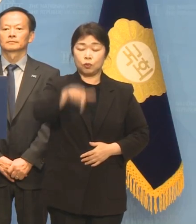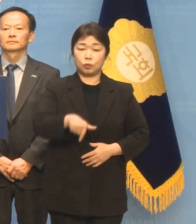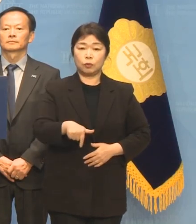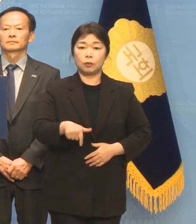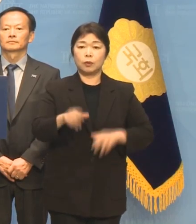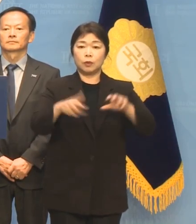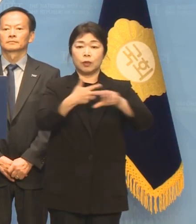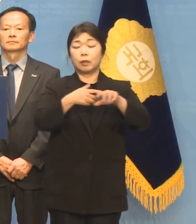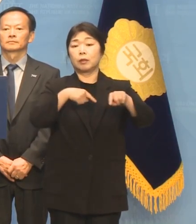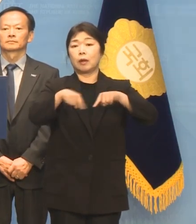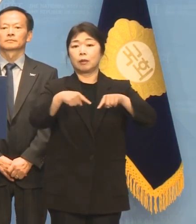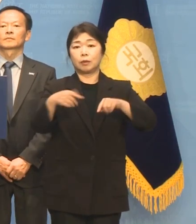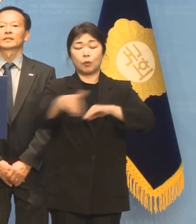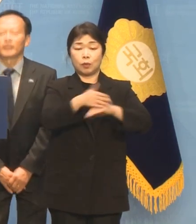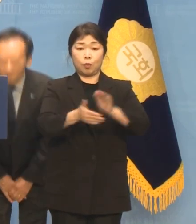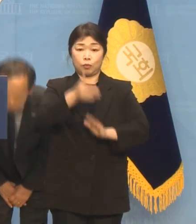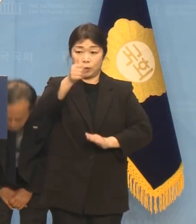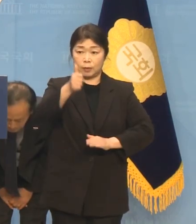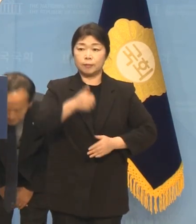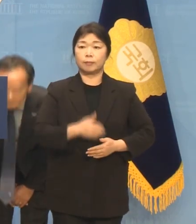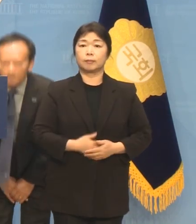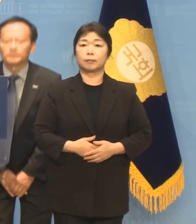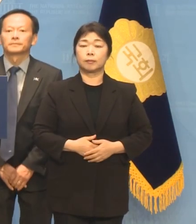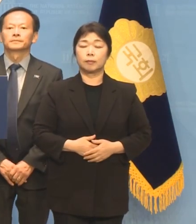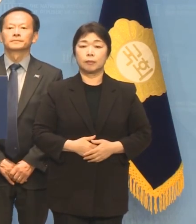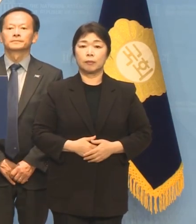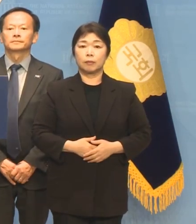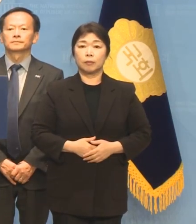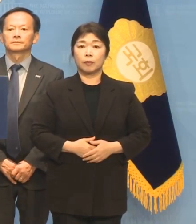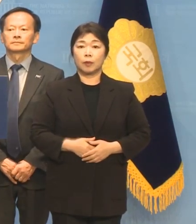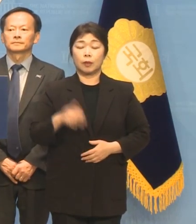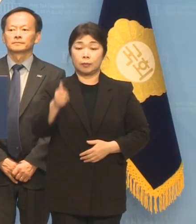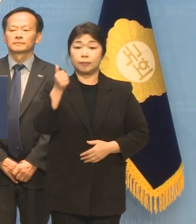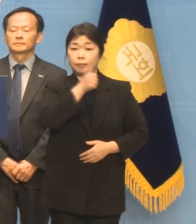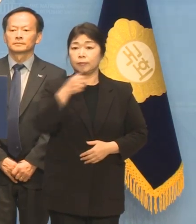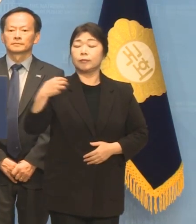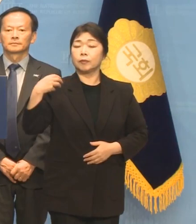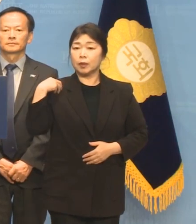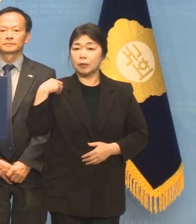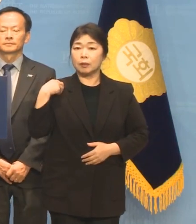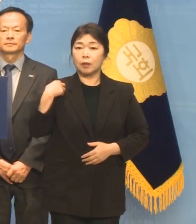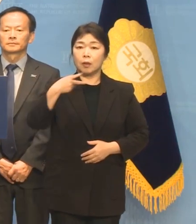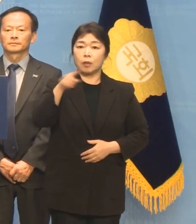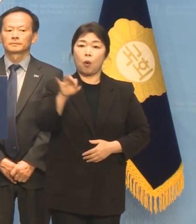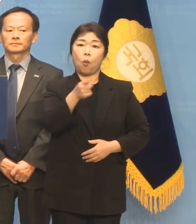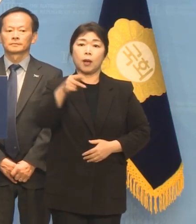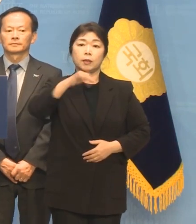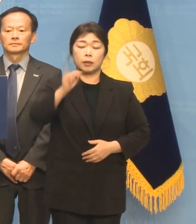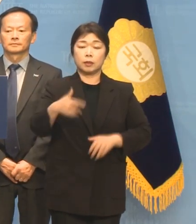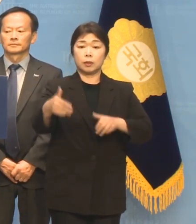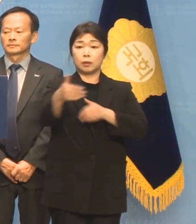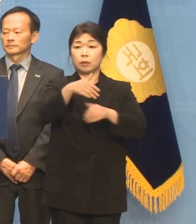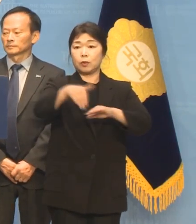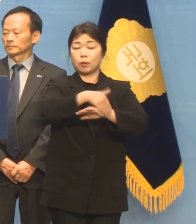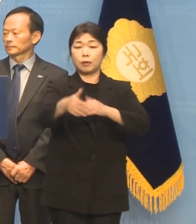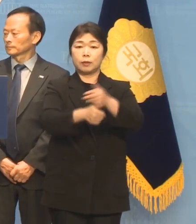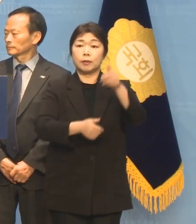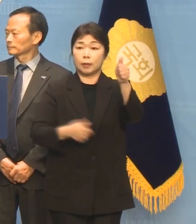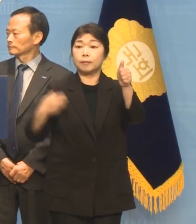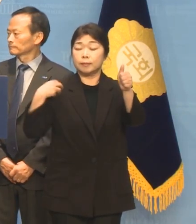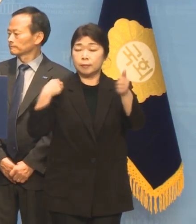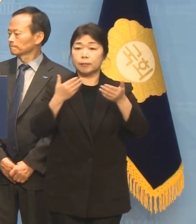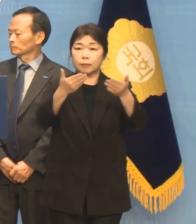혁신당 정책 부무장 있니다네 이후 진행은 서왕진 정책 의장님께서 맡아서